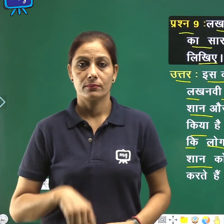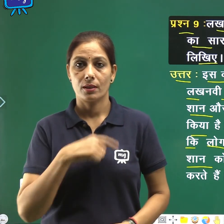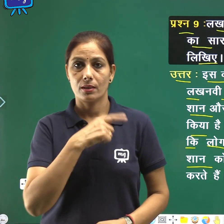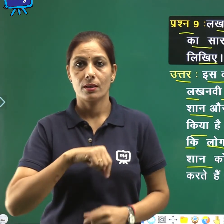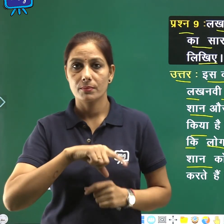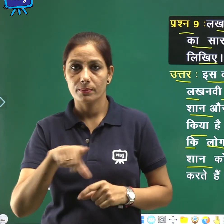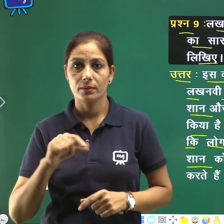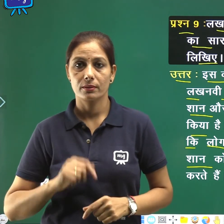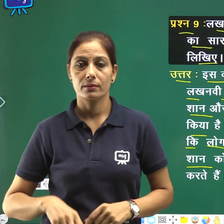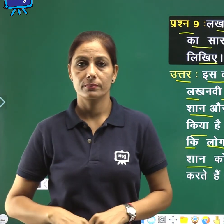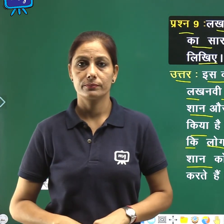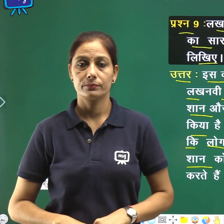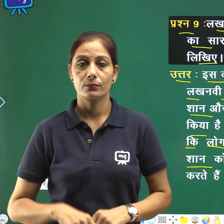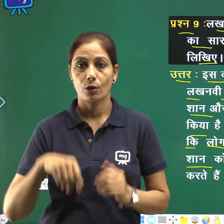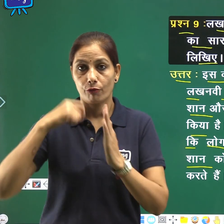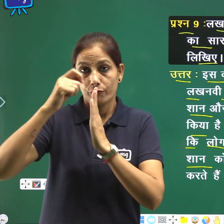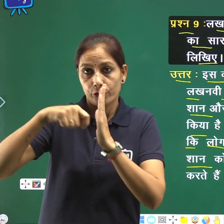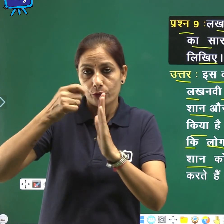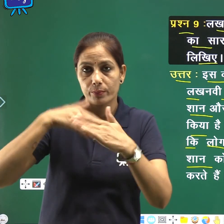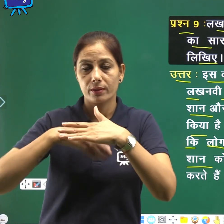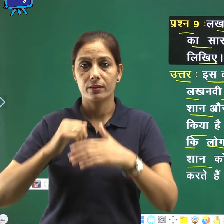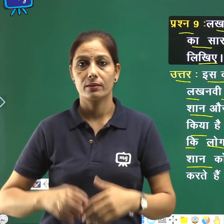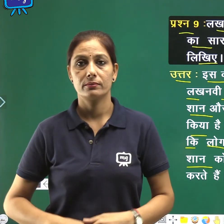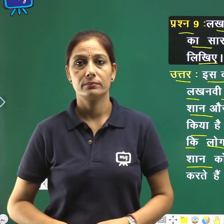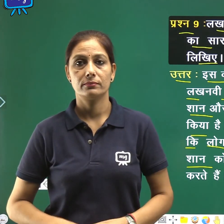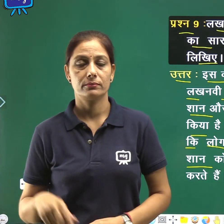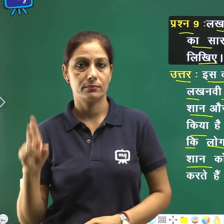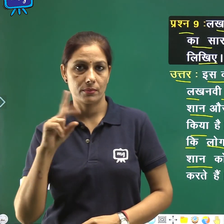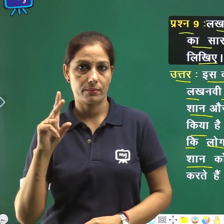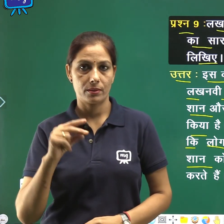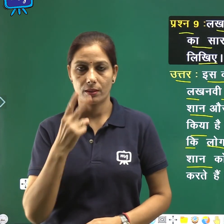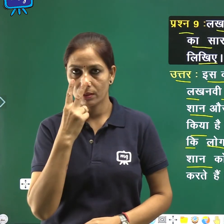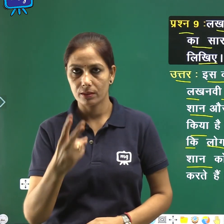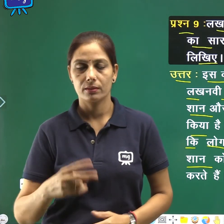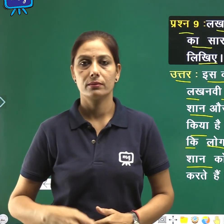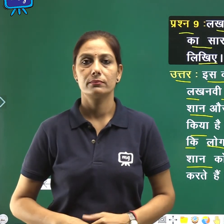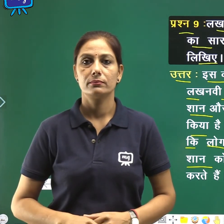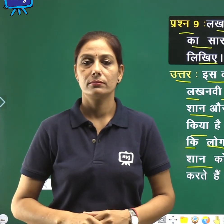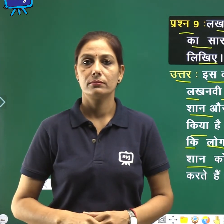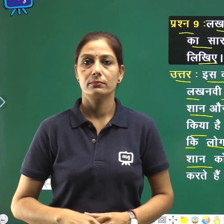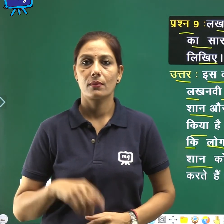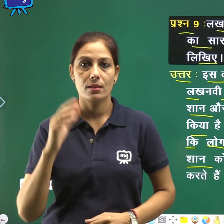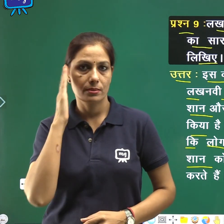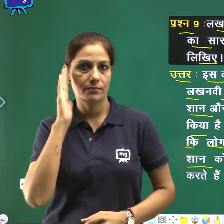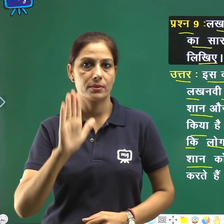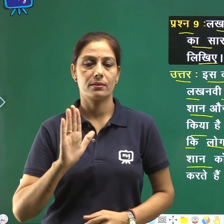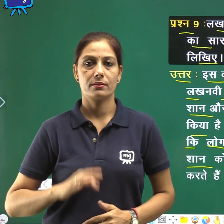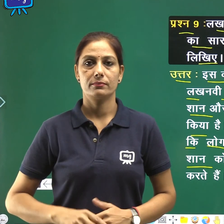इन्हें आप वीडियो में बार बार देखें,